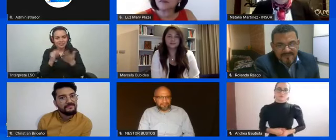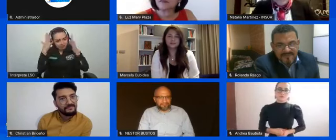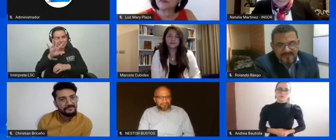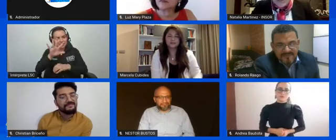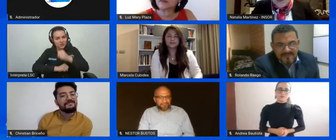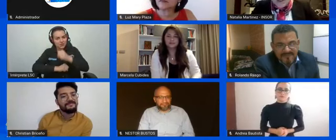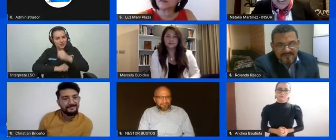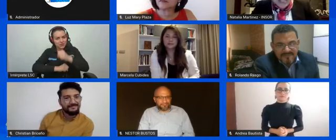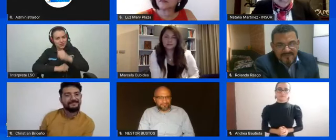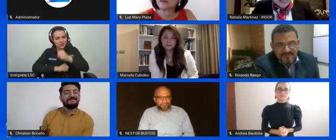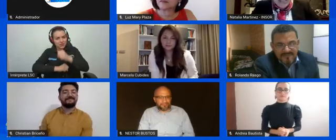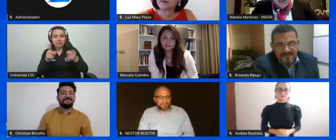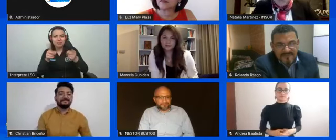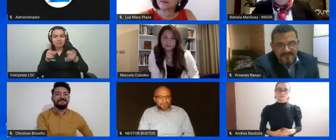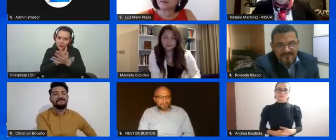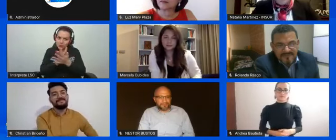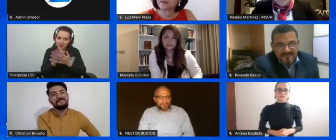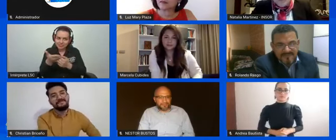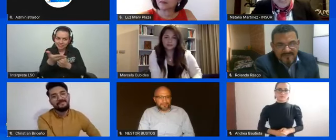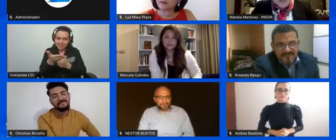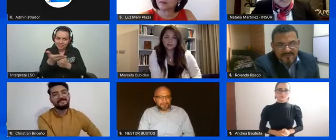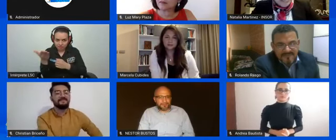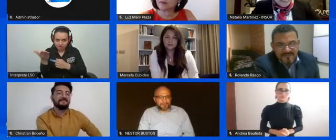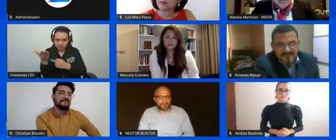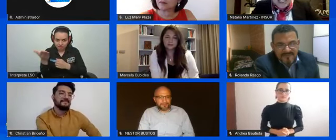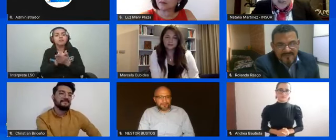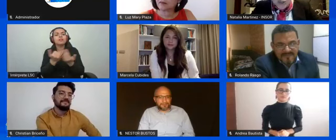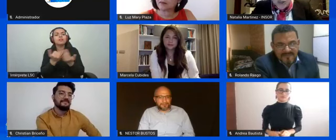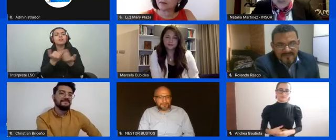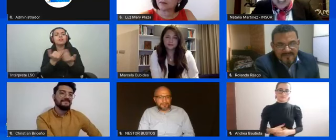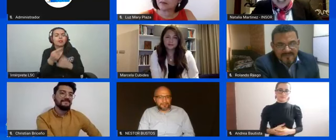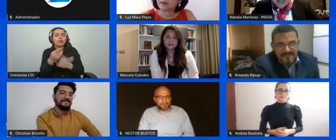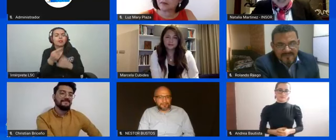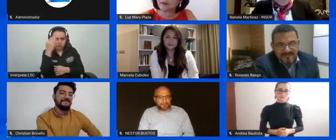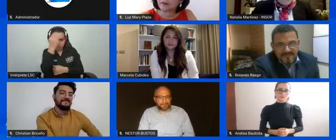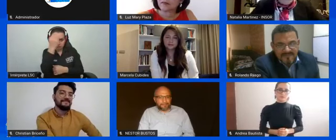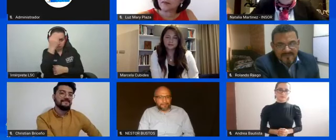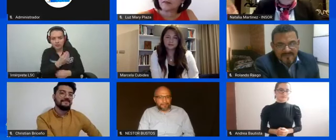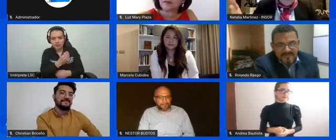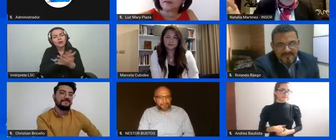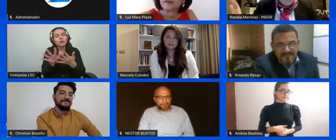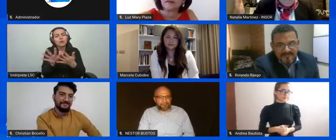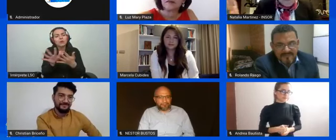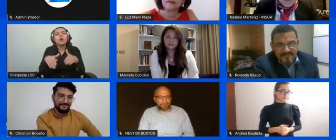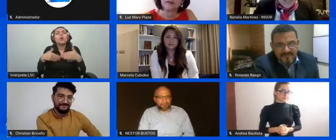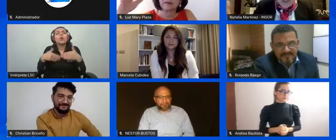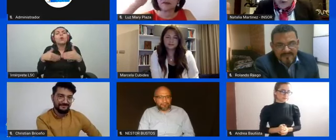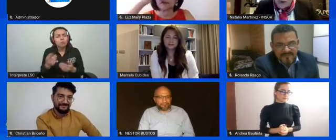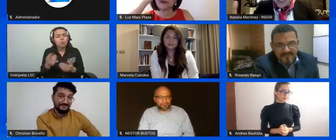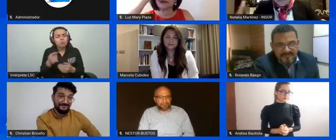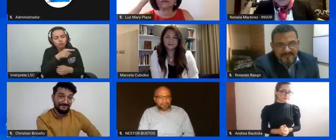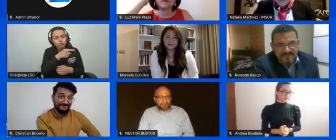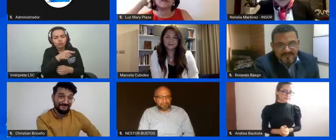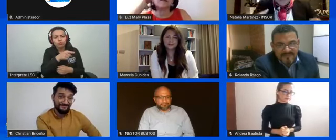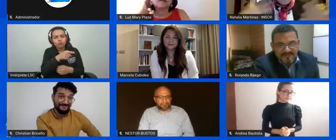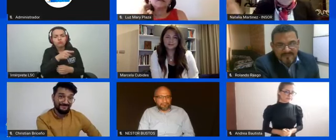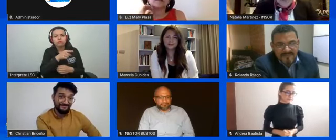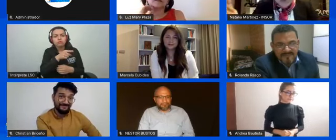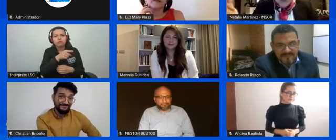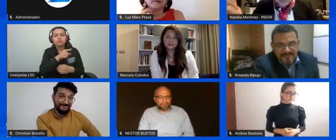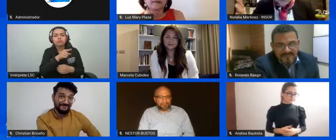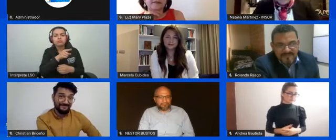Me gustaría que nos contaras cómo fue tu proceso para llegar al INSOR. ¿Imaginabas tú trabajar con personas sordas?